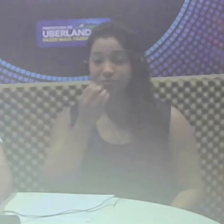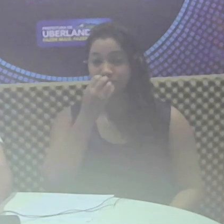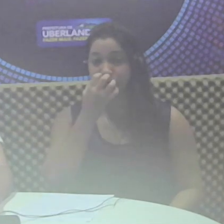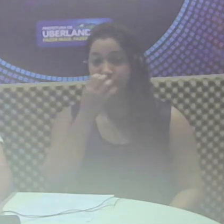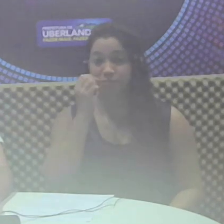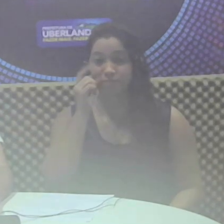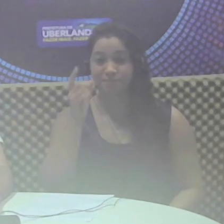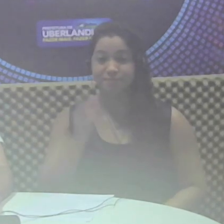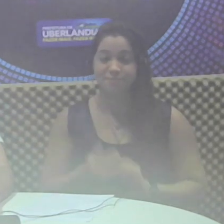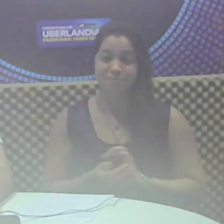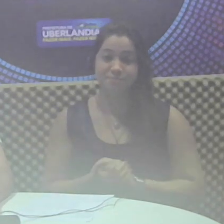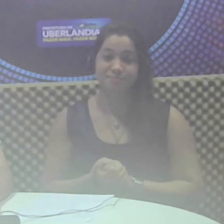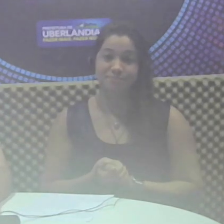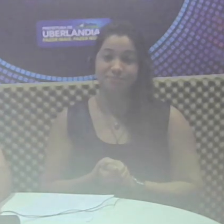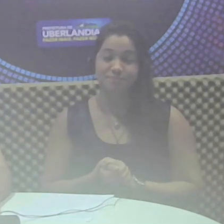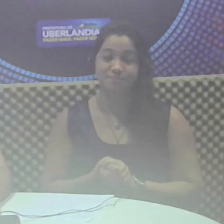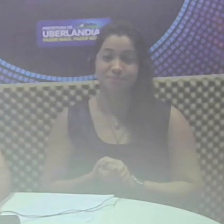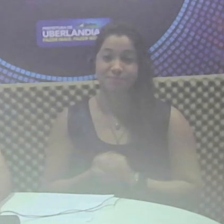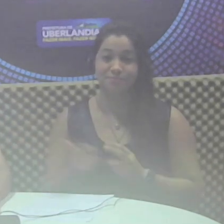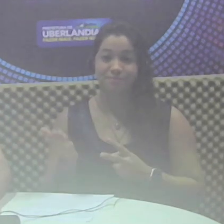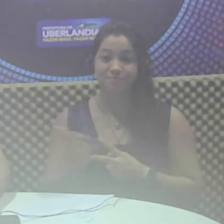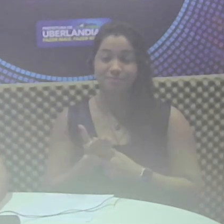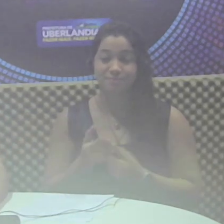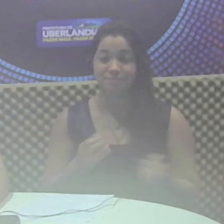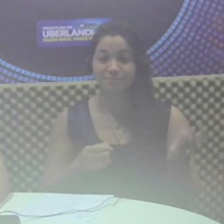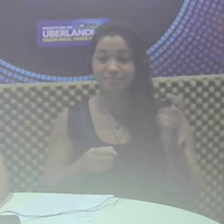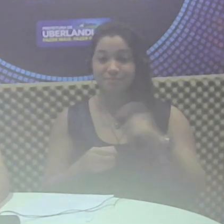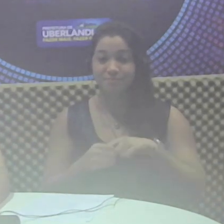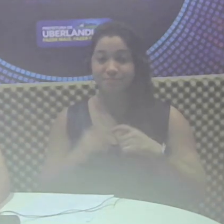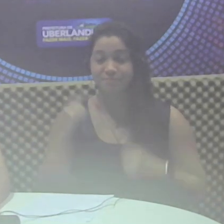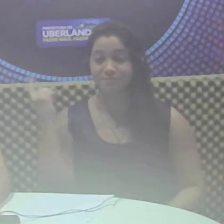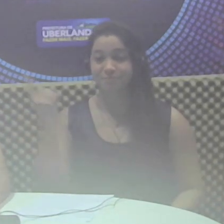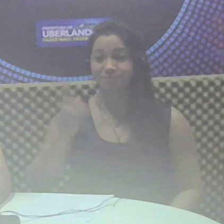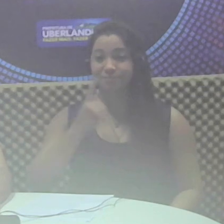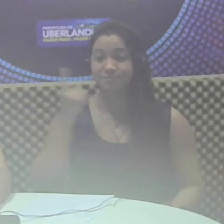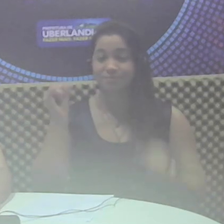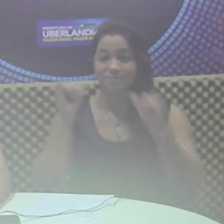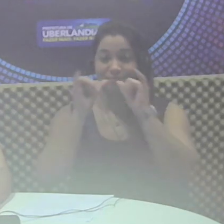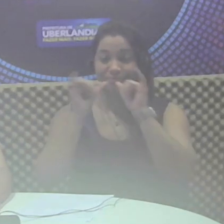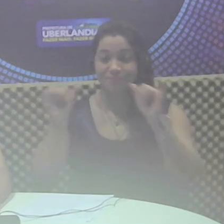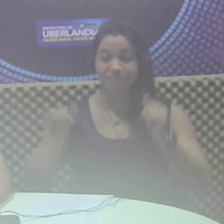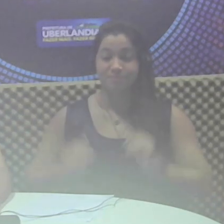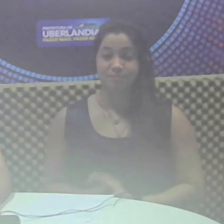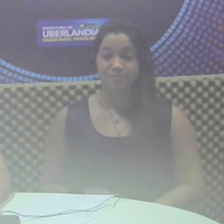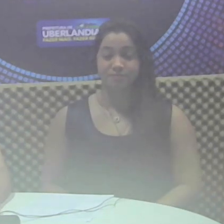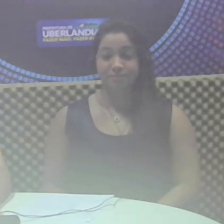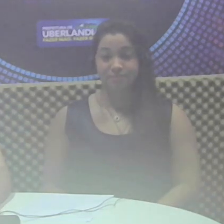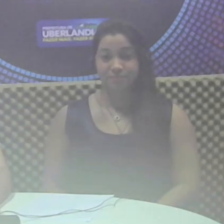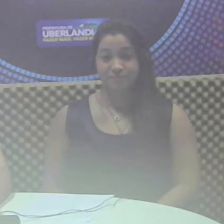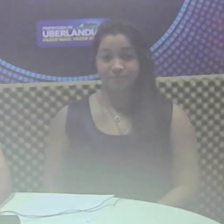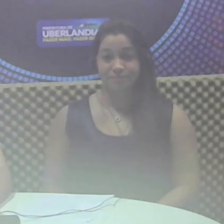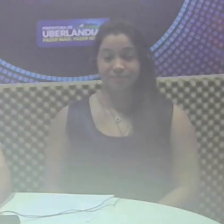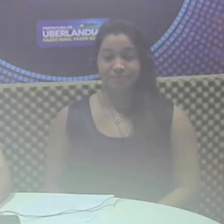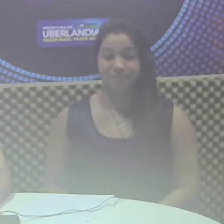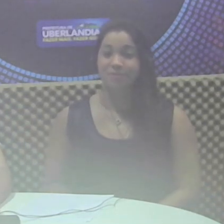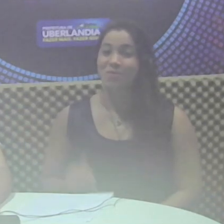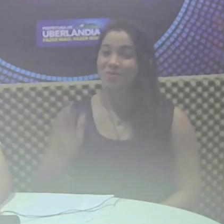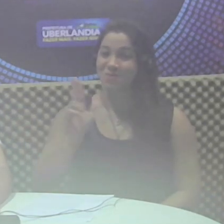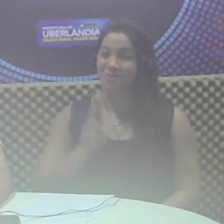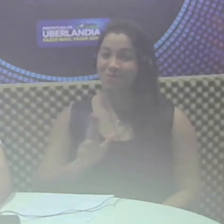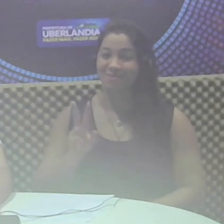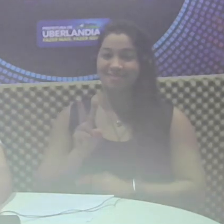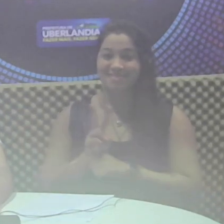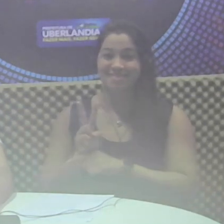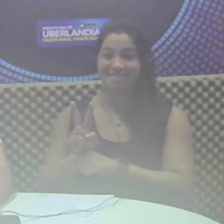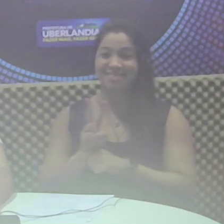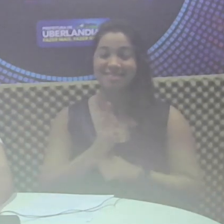gatos. Vamos a um rápido intervalo, já estamos de volta com o Giro de Notícias. Em Uberlândia, tem cuidado com a